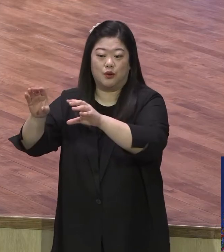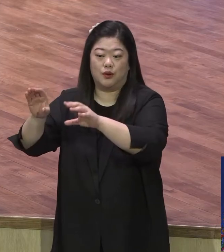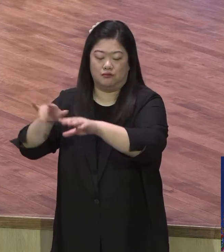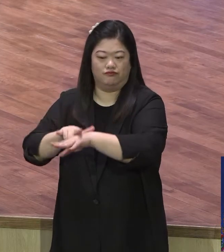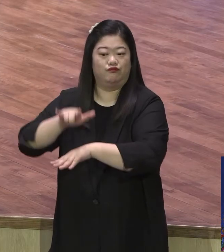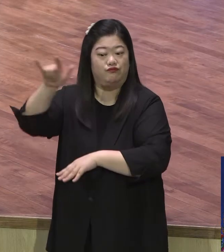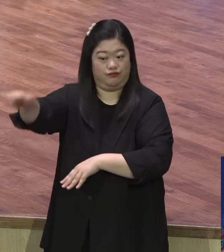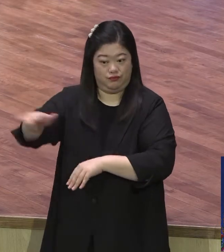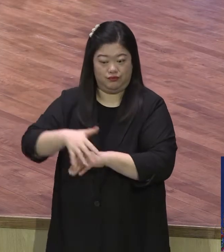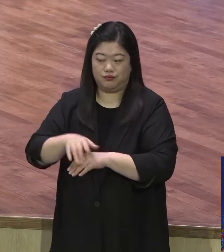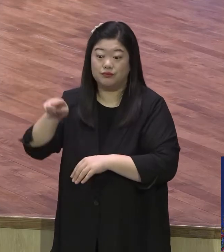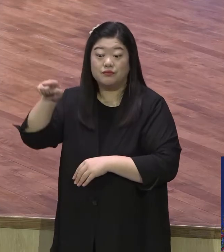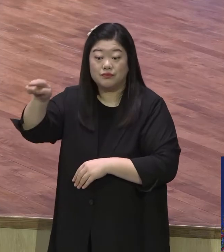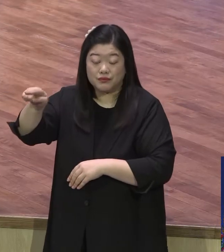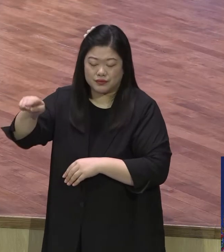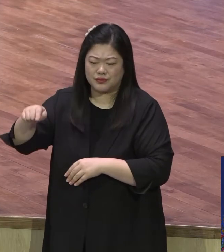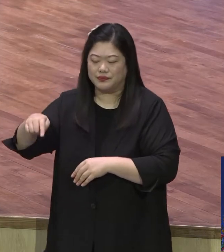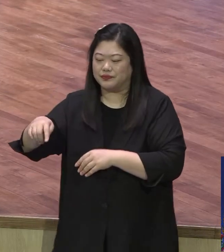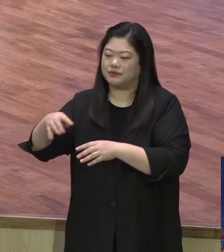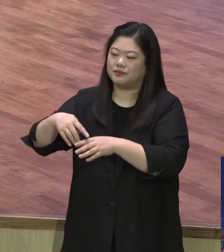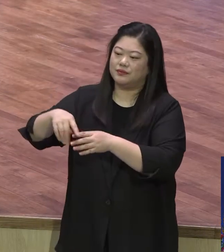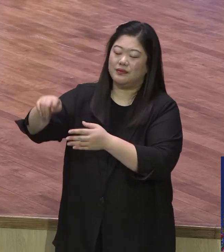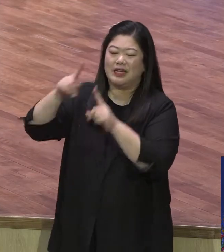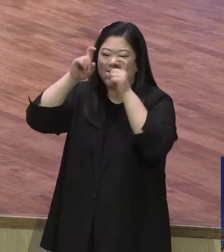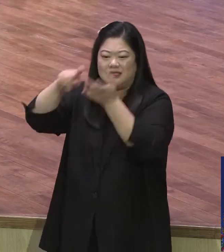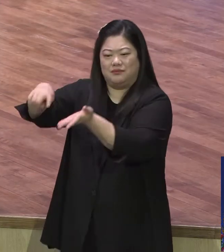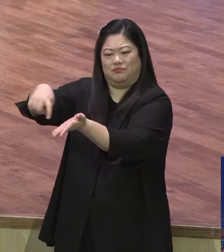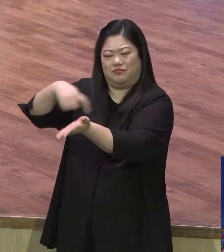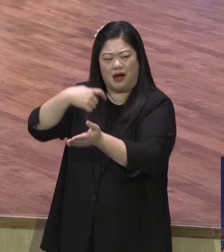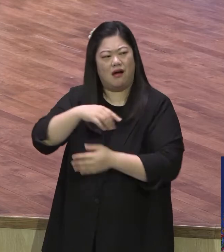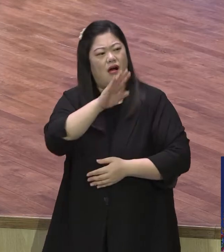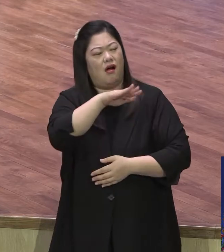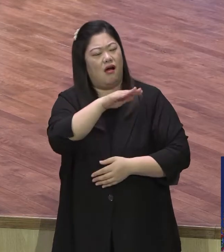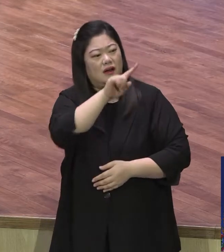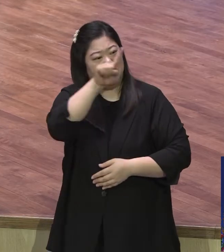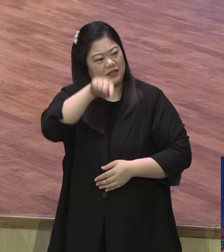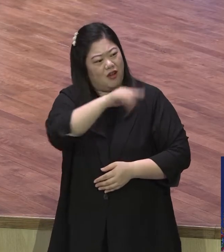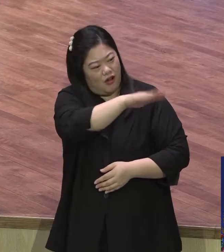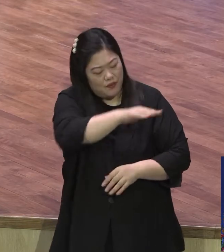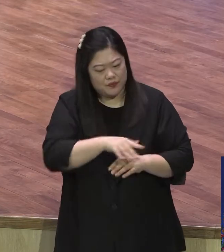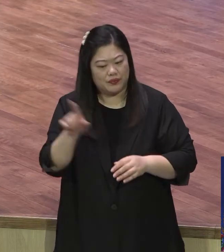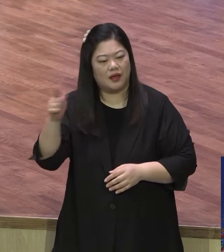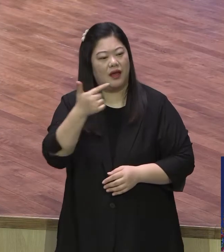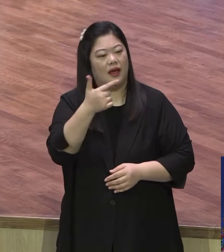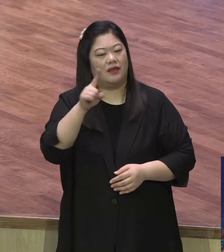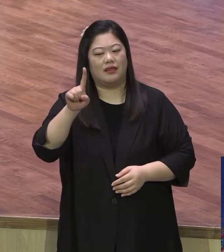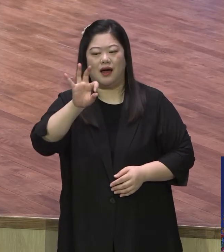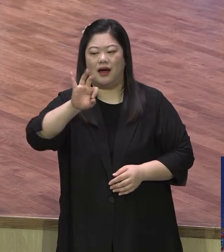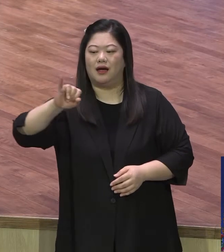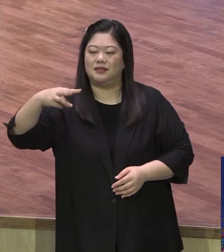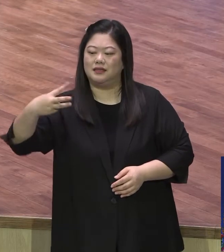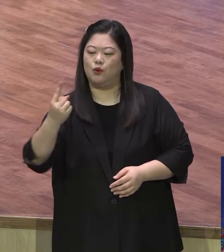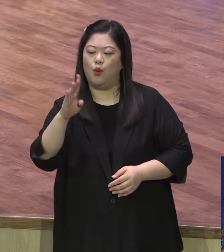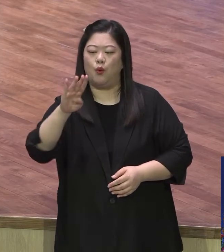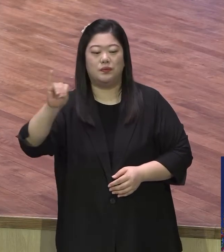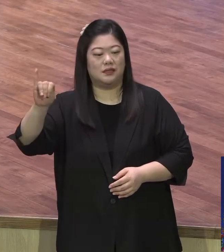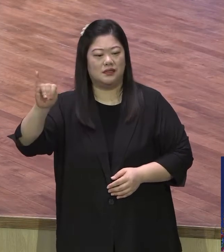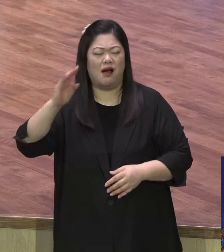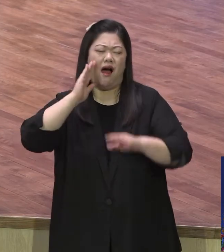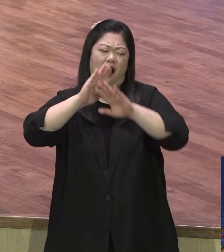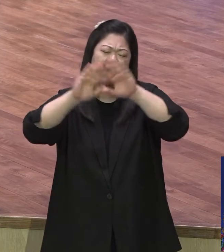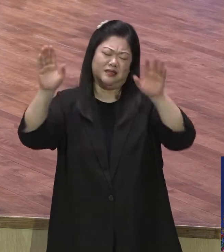보내면서 목사님 보세요 나이로비 하늘이 이렇게 맑습니다 하늘이 별처럼